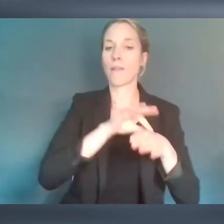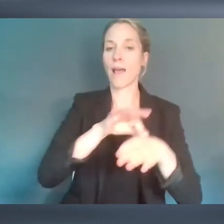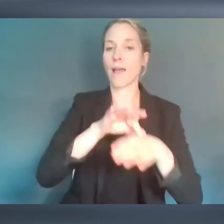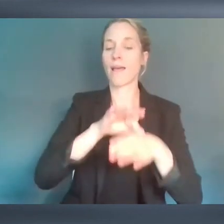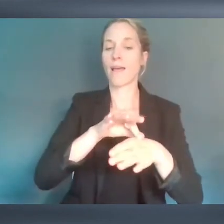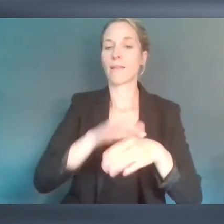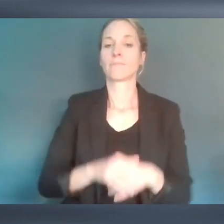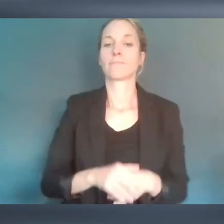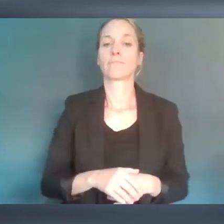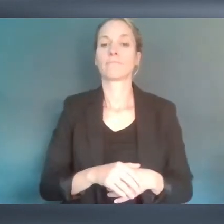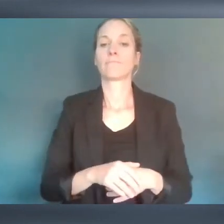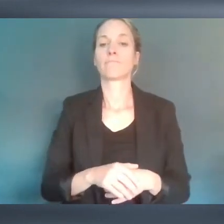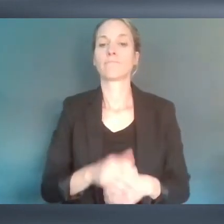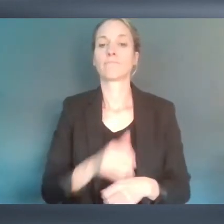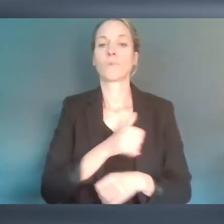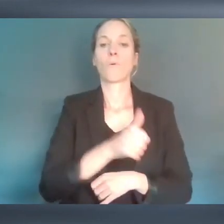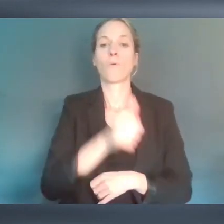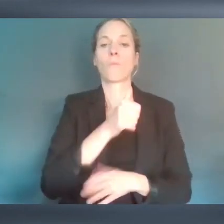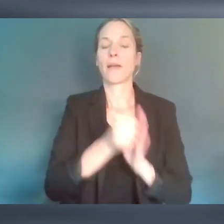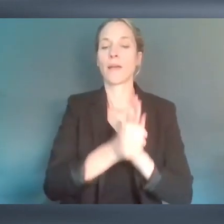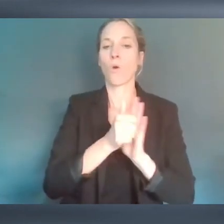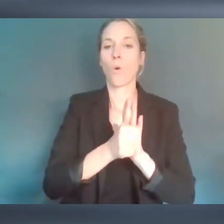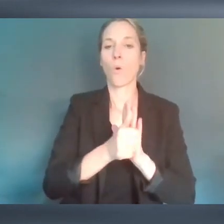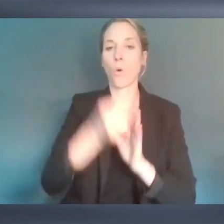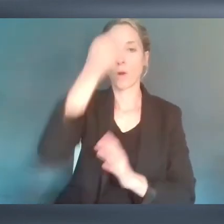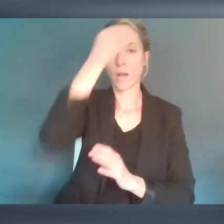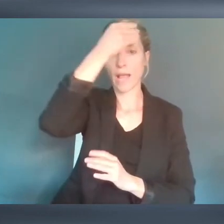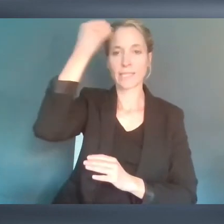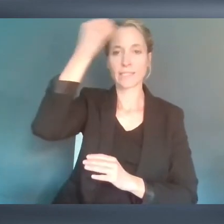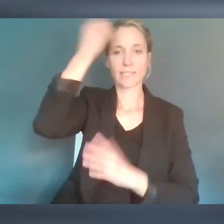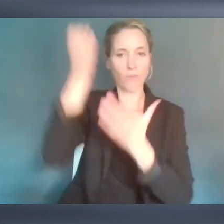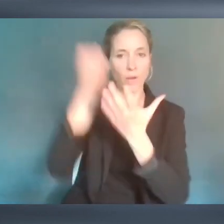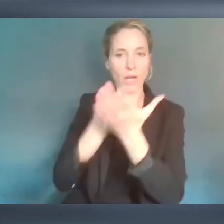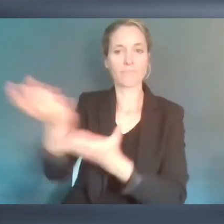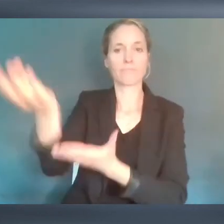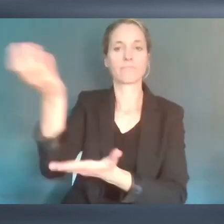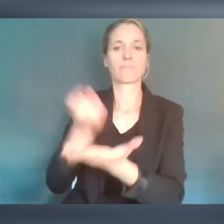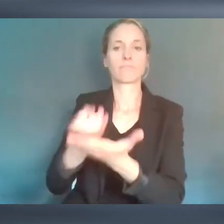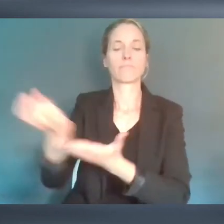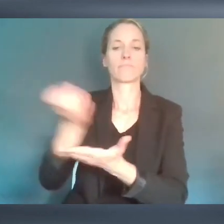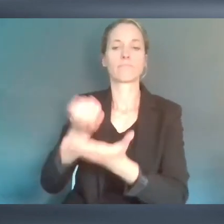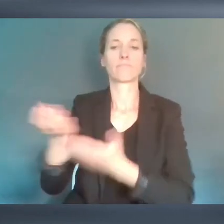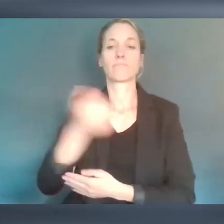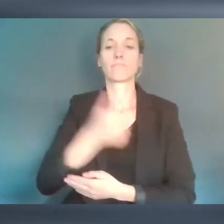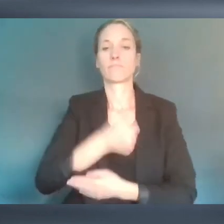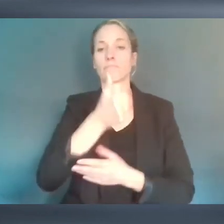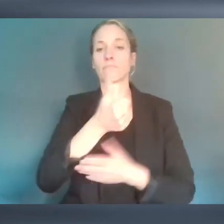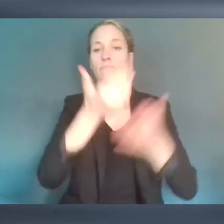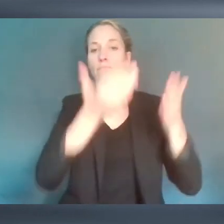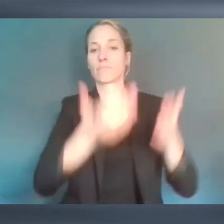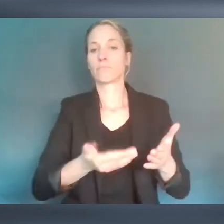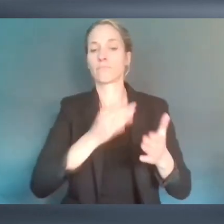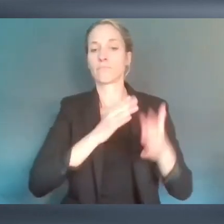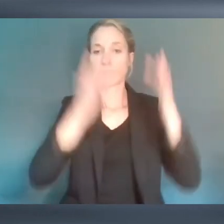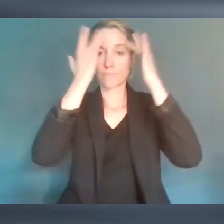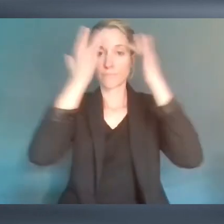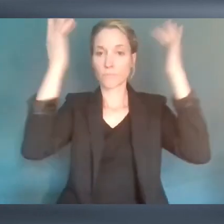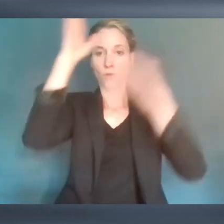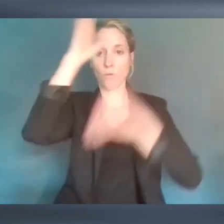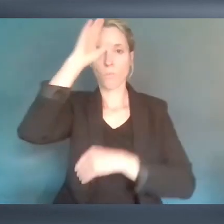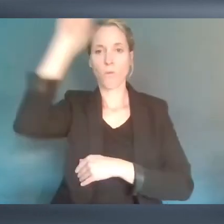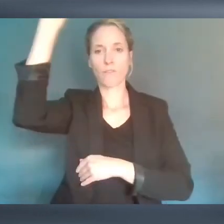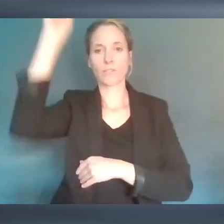la transmission du savoir, celles qui, par leur expérience professionnelle, mais aussi leur savoir